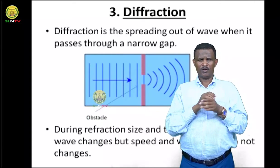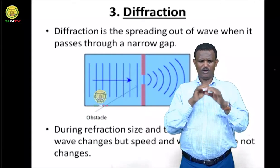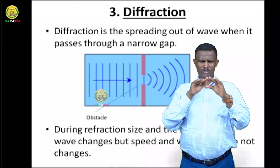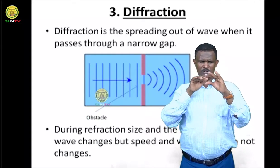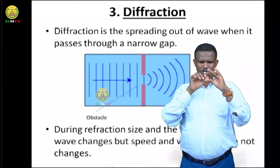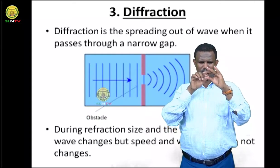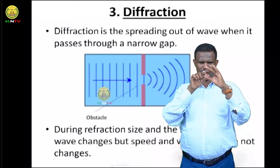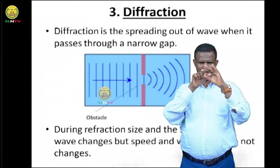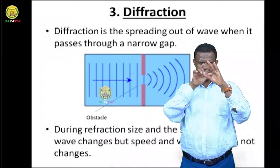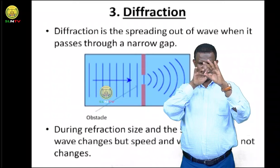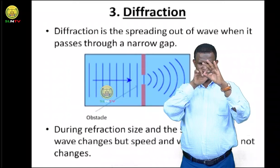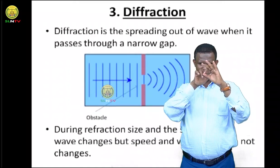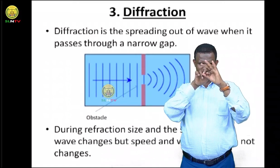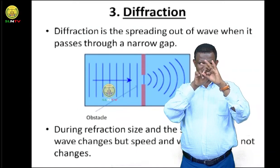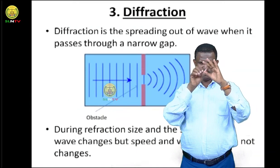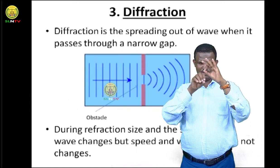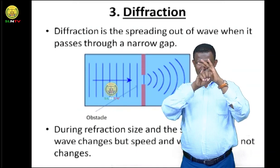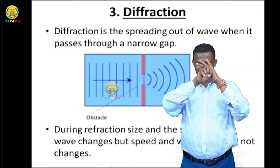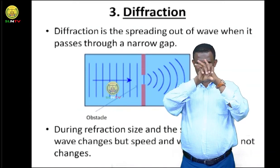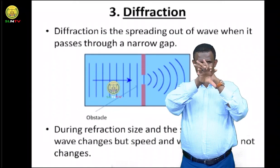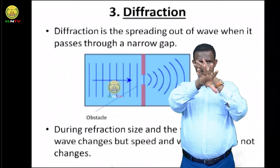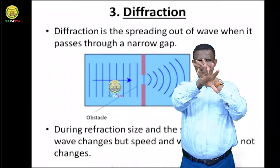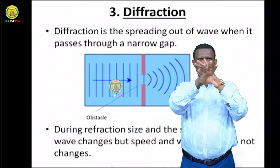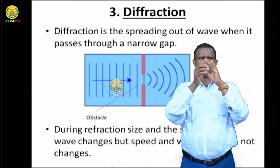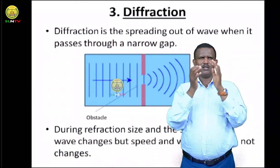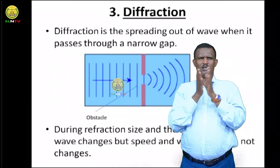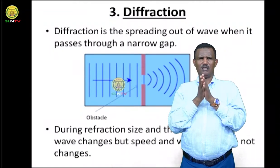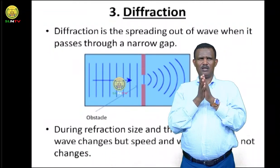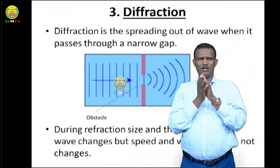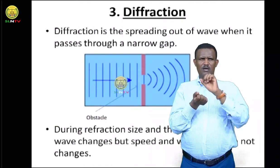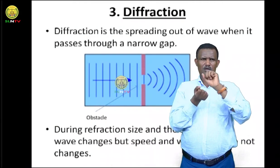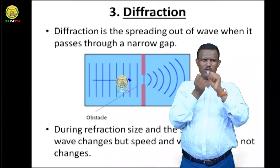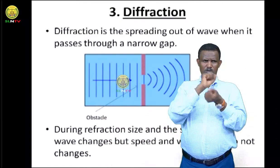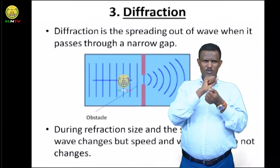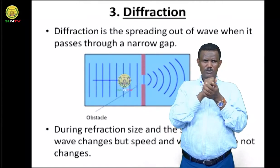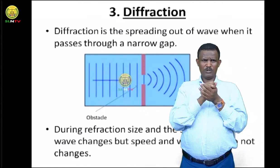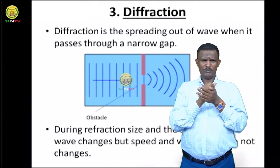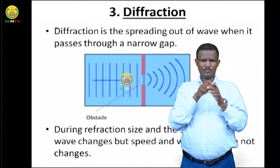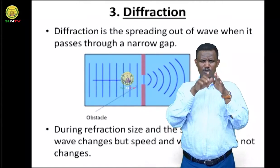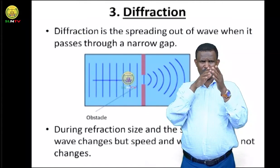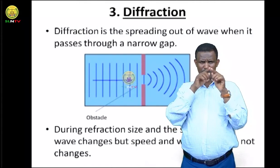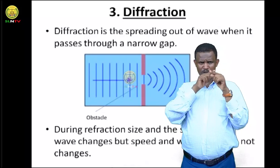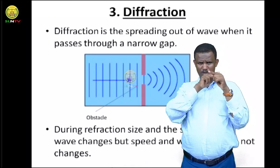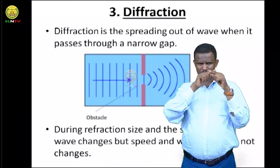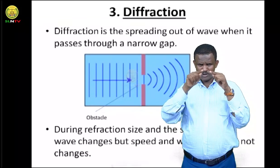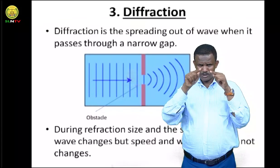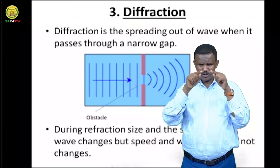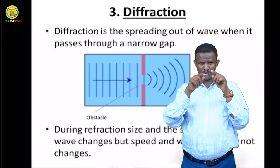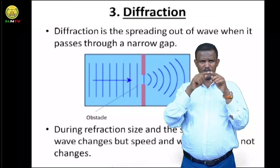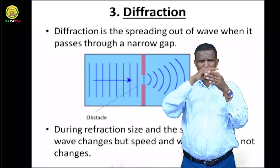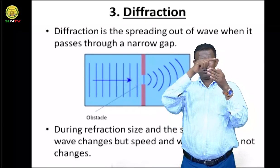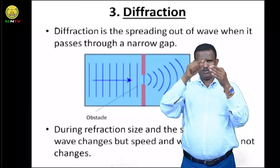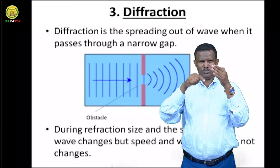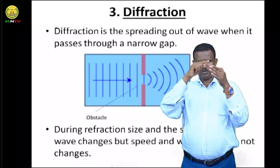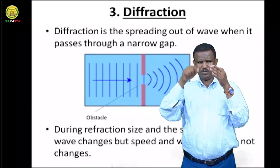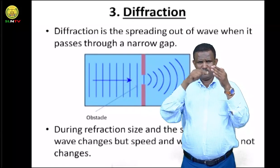ay intay ka baxday ayaa xagga dambe ka ballaadhatay laba shape-kii wuu isbedelo markii hore aday ahayd street imikana waxay noqonaysaa as a circle waxa